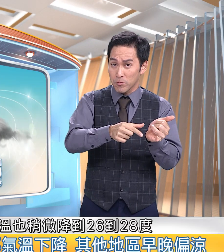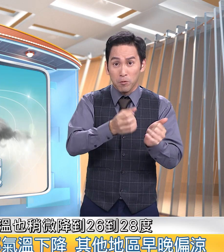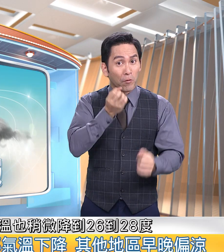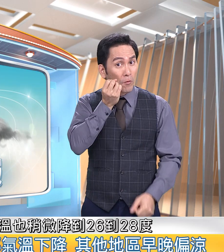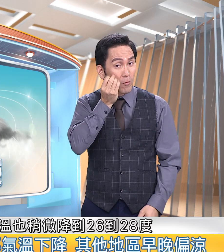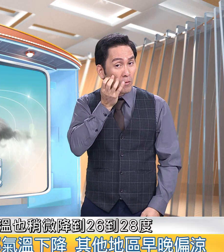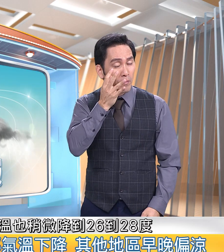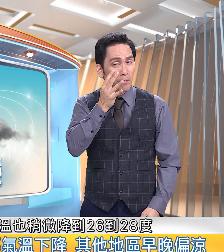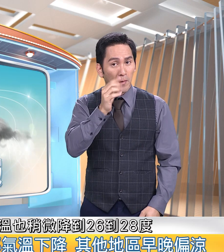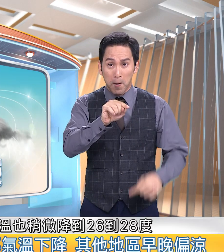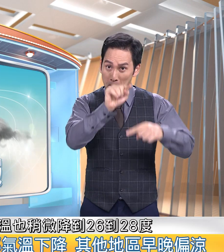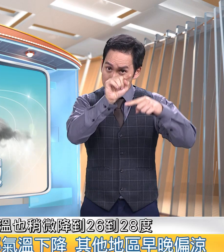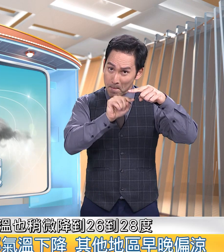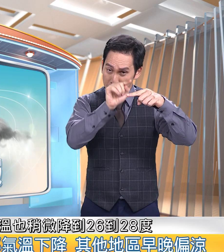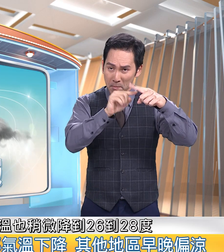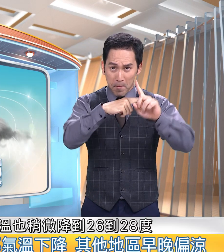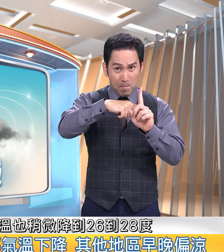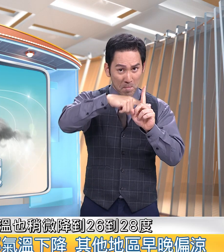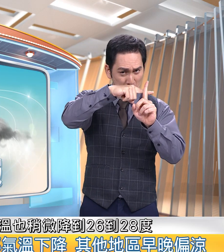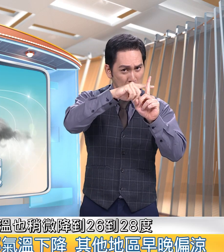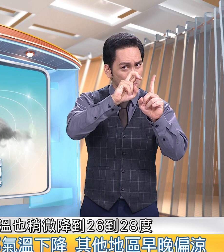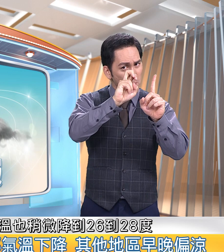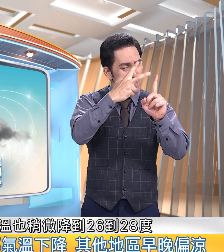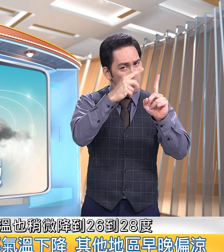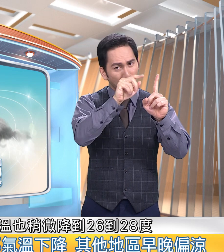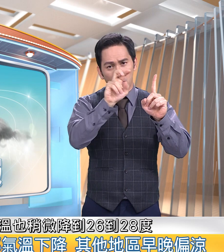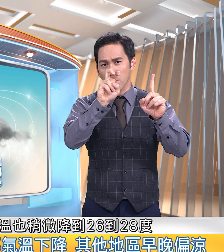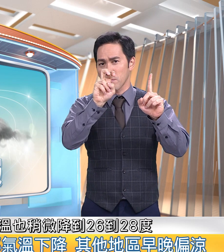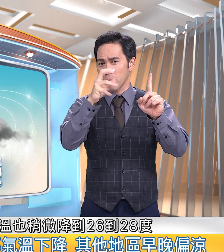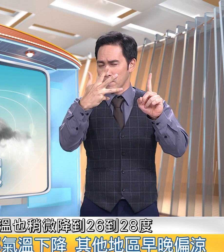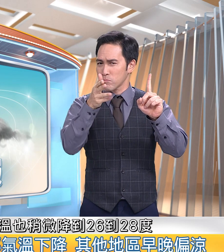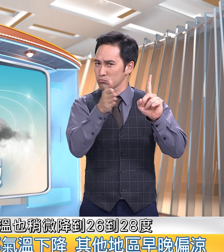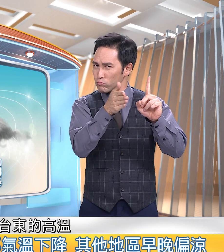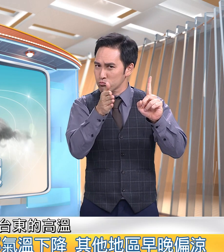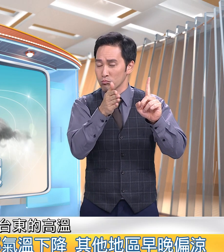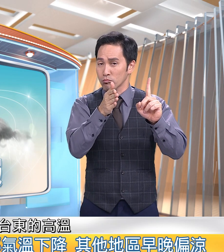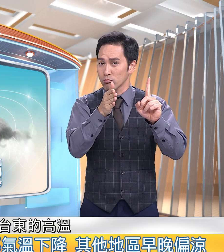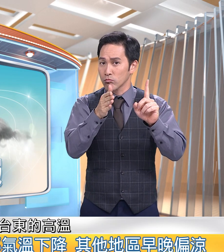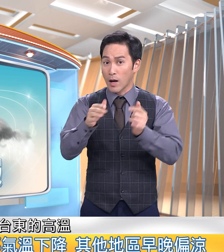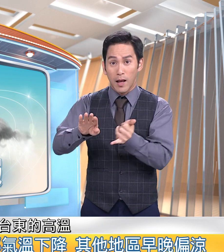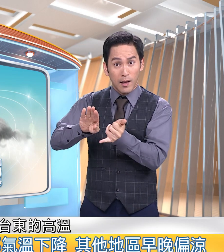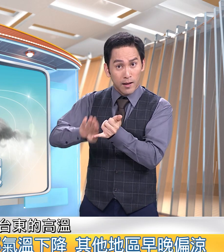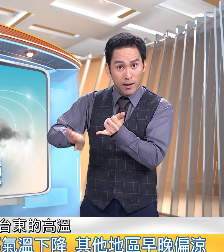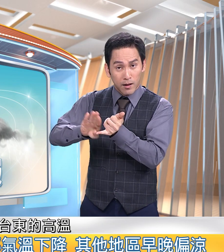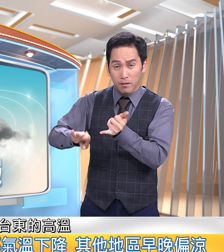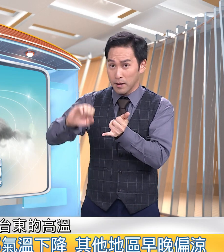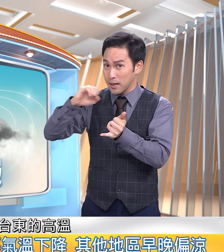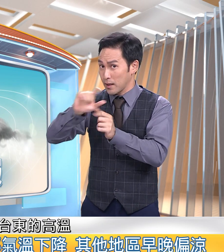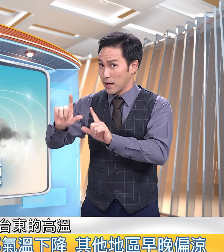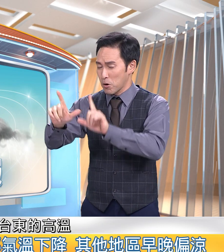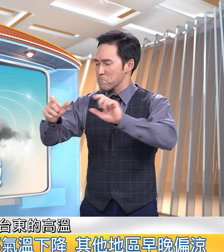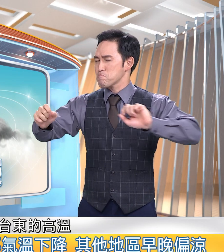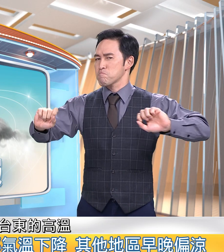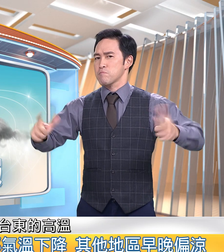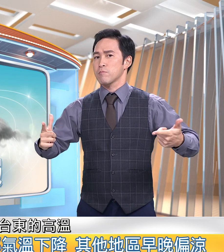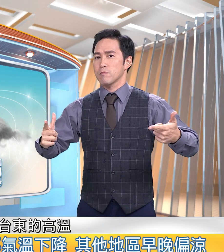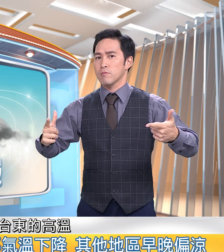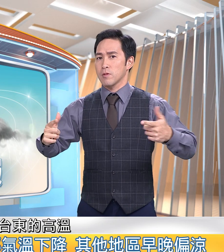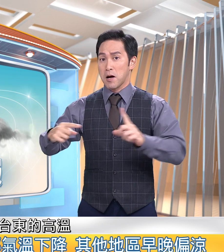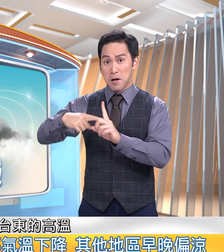降到26到28度，不过在南部、台东的高温还